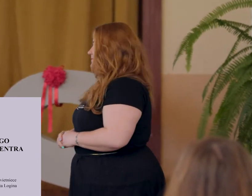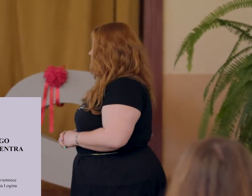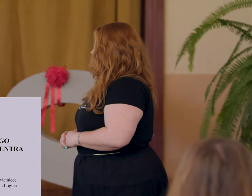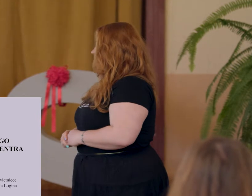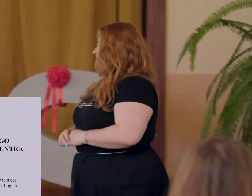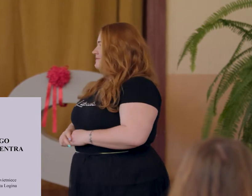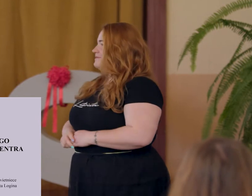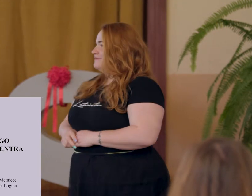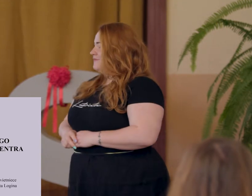darbībām.